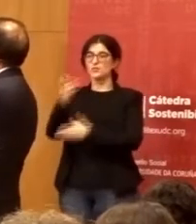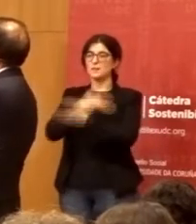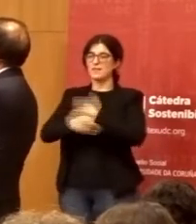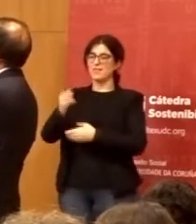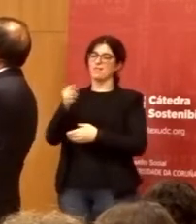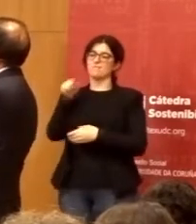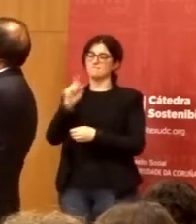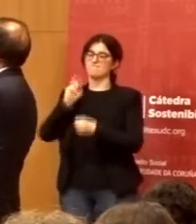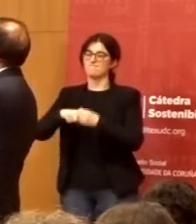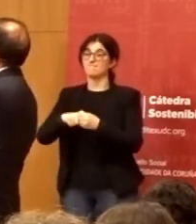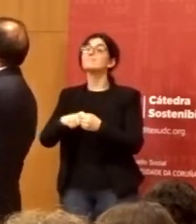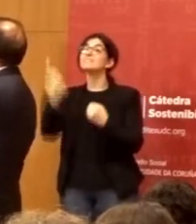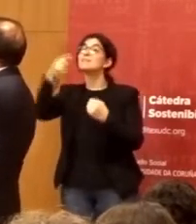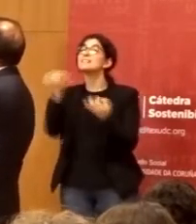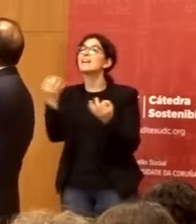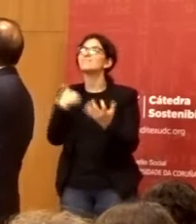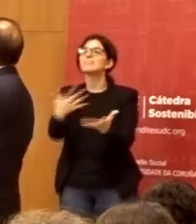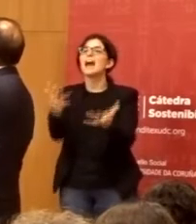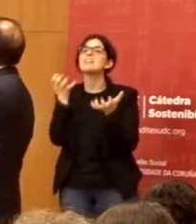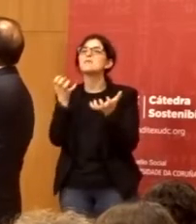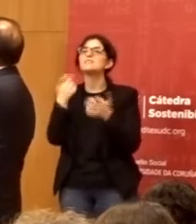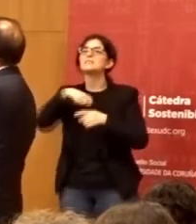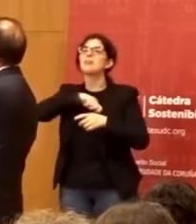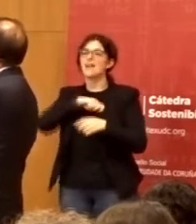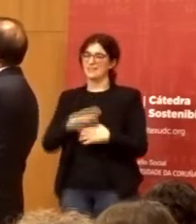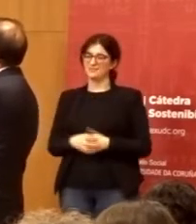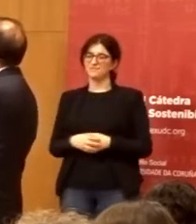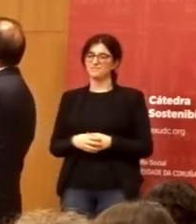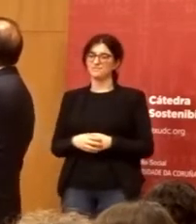qué, ganamos el campeonato, hemos sido campeones de España.